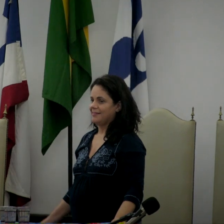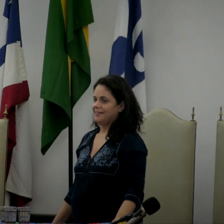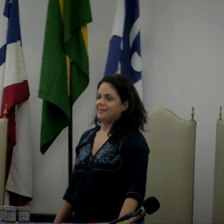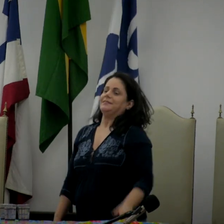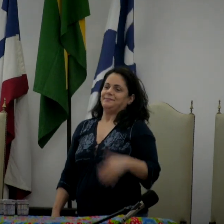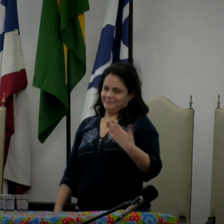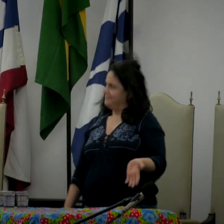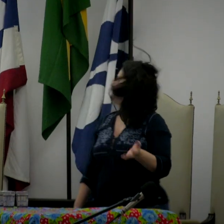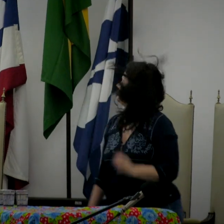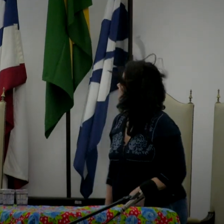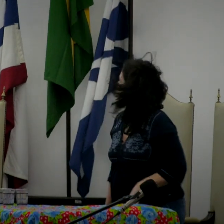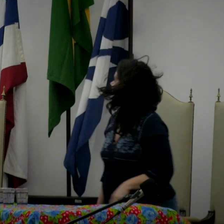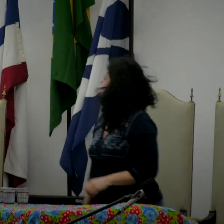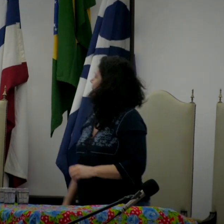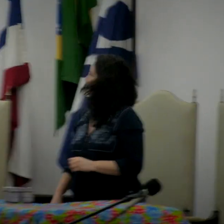dos Sujeitos Surdos.